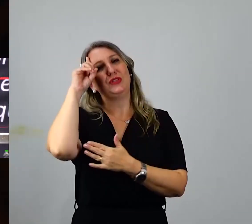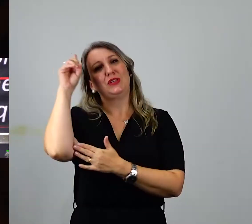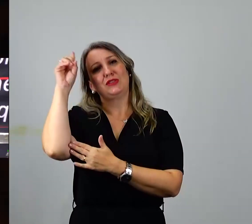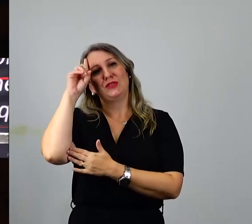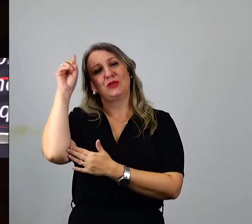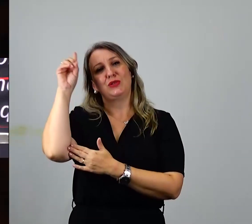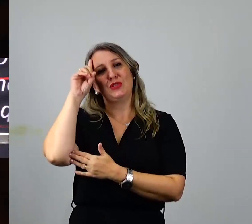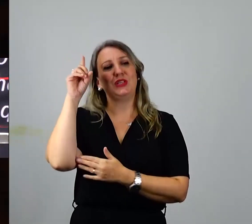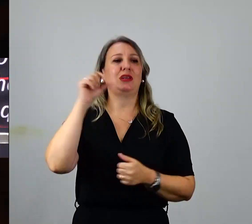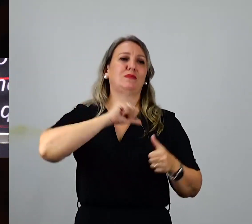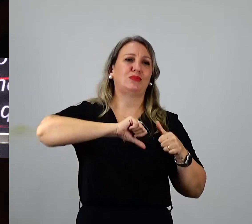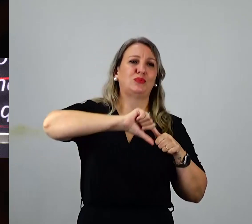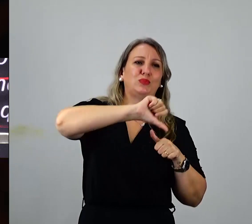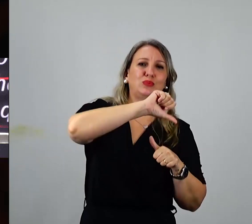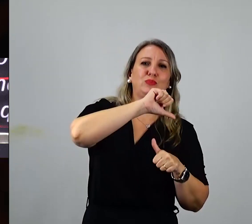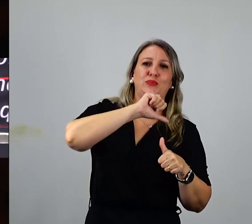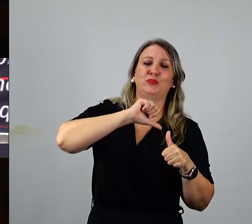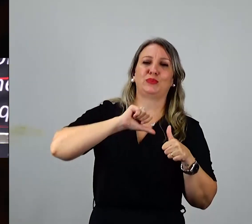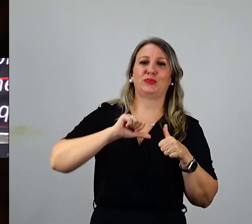vai acontecer. Então,